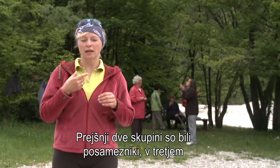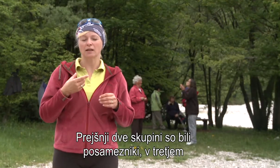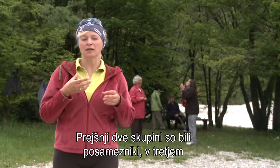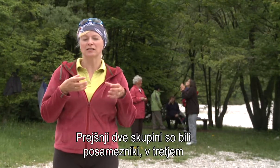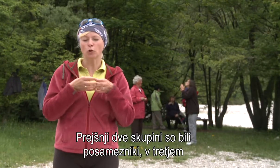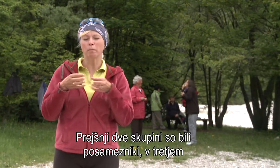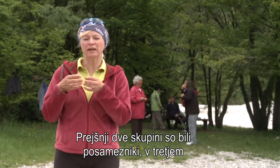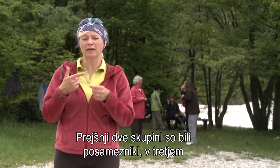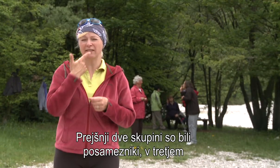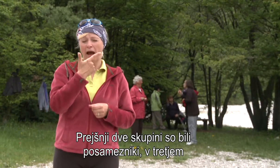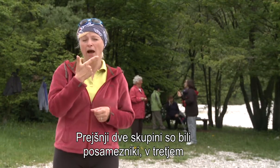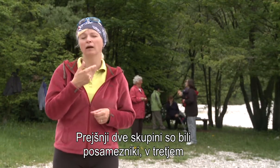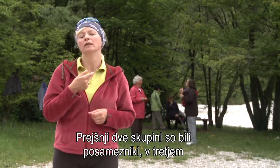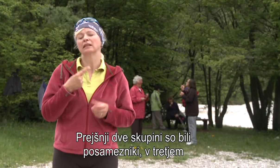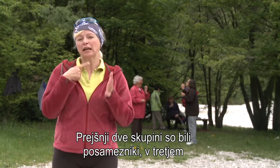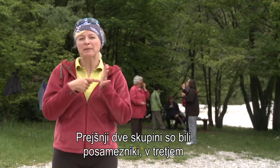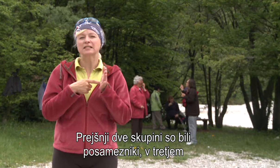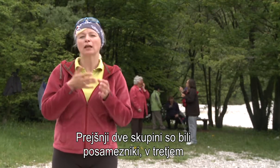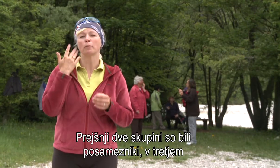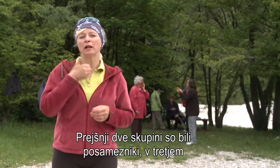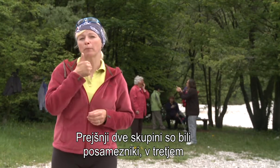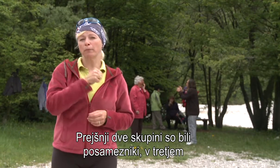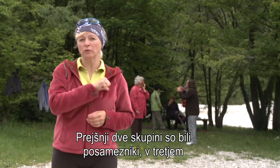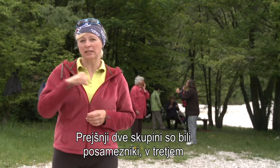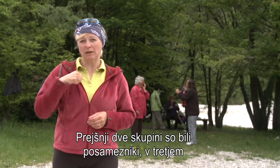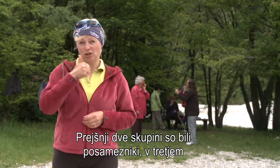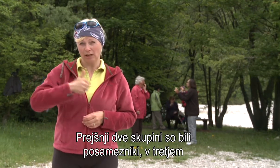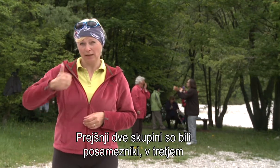Prejšnji skupine 2 termitke to bili posamečki.